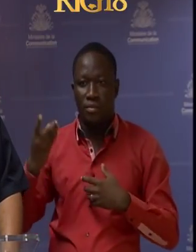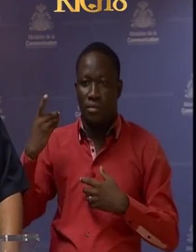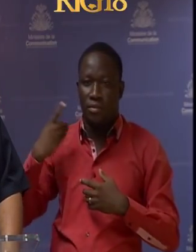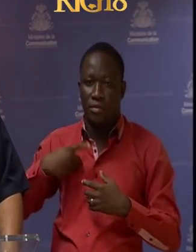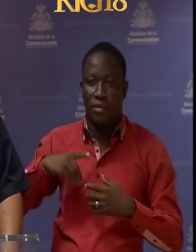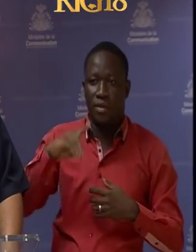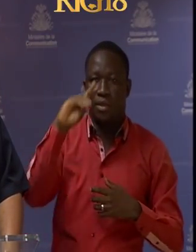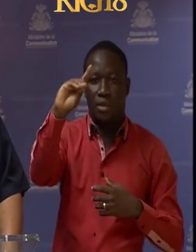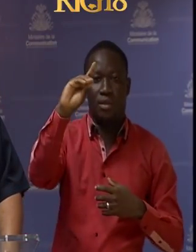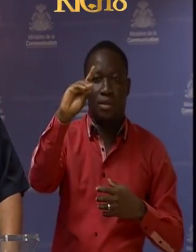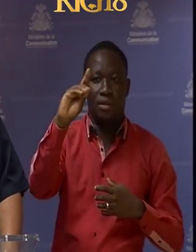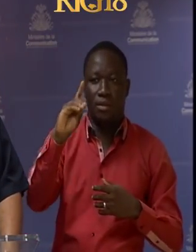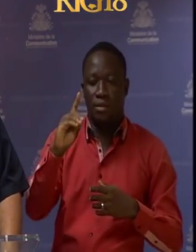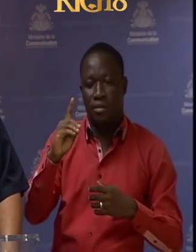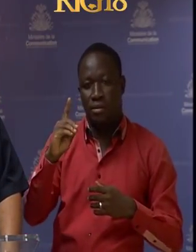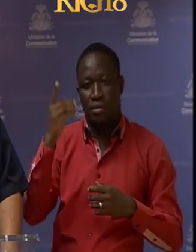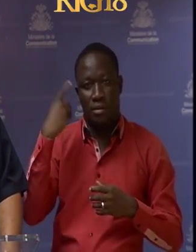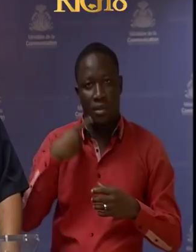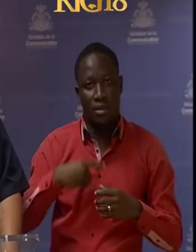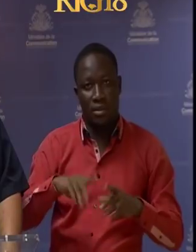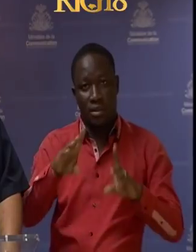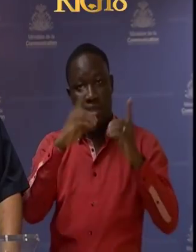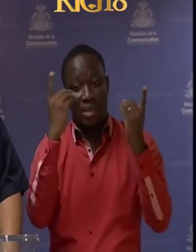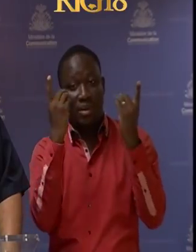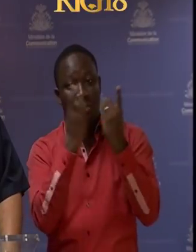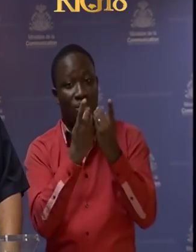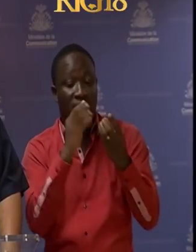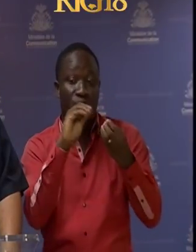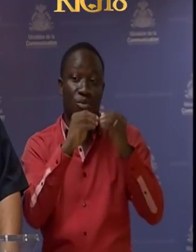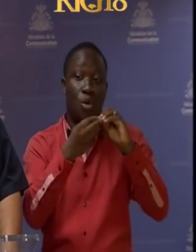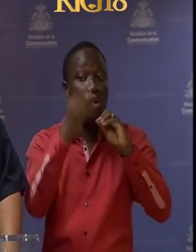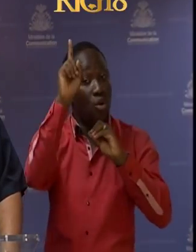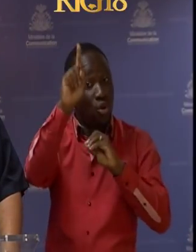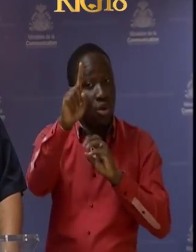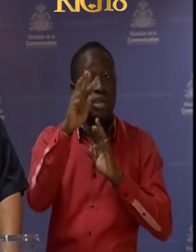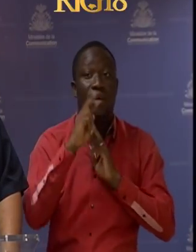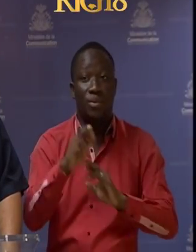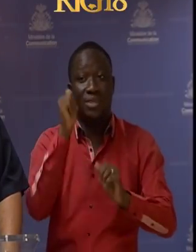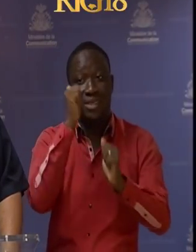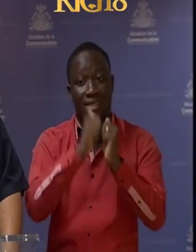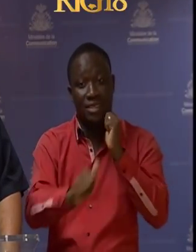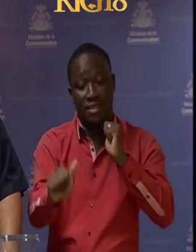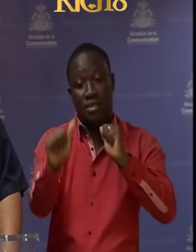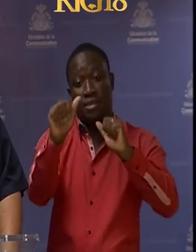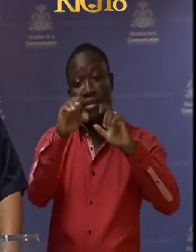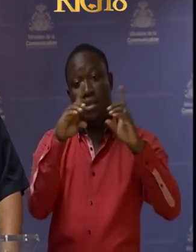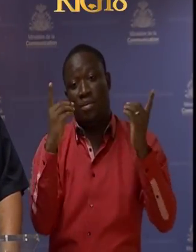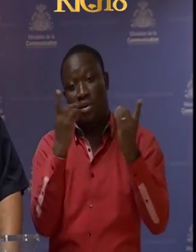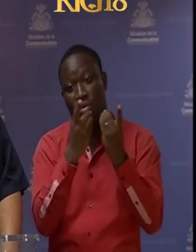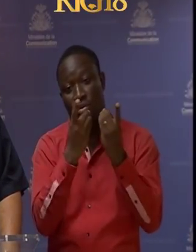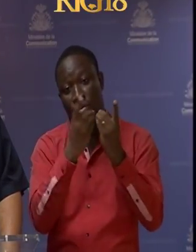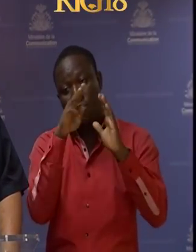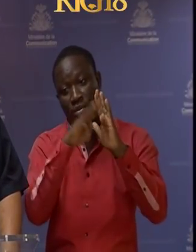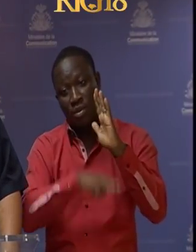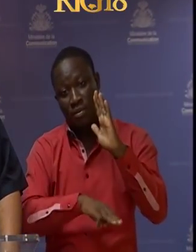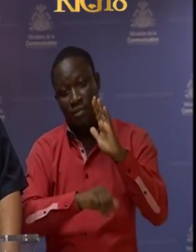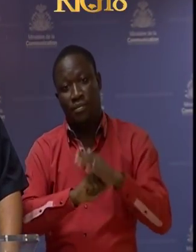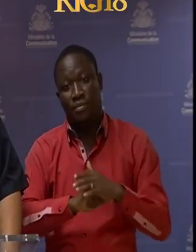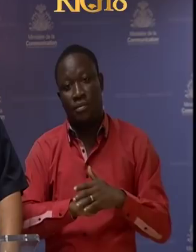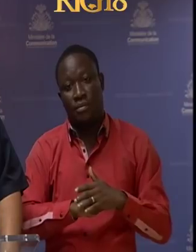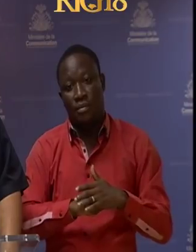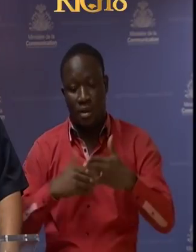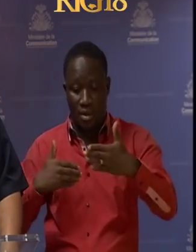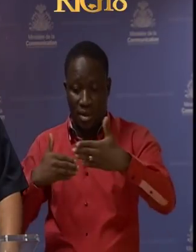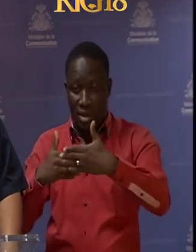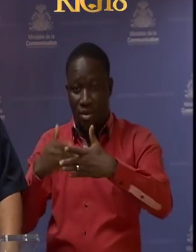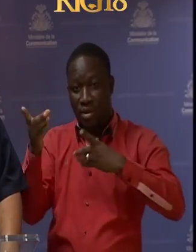yo, c'est eux même qui numéro 1 dans réponse là dans département yo, dans région yo. À côté